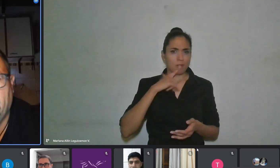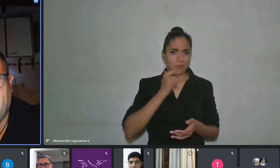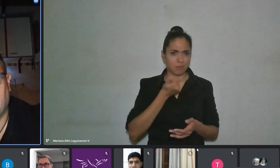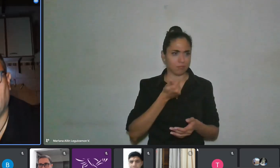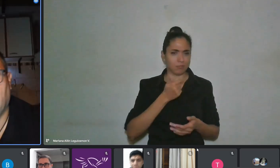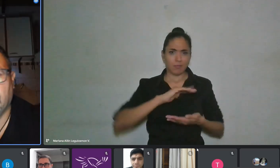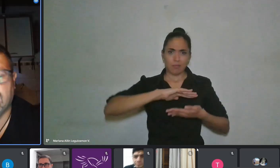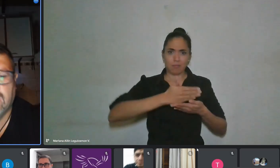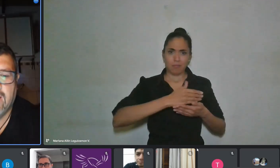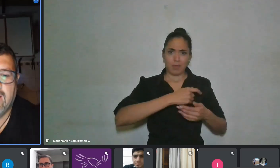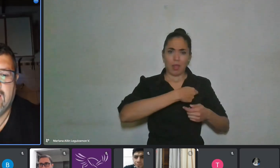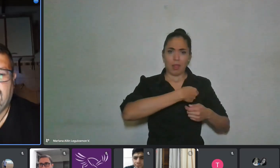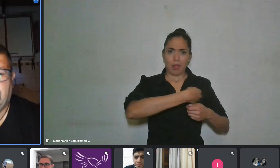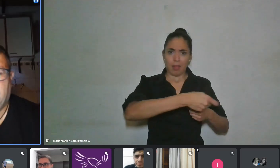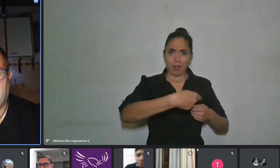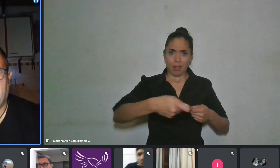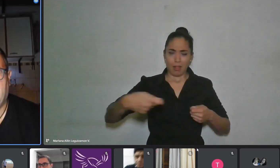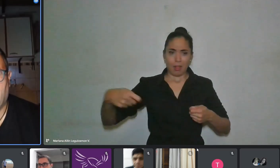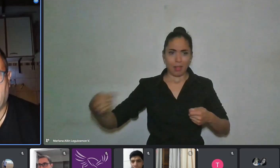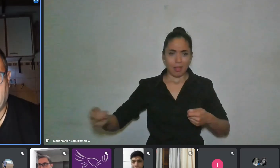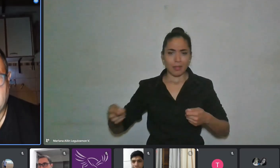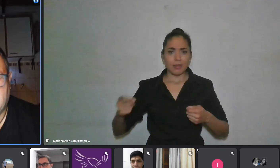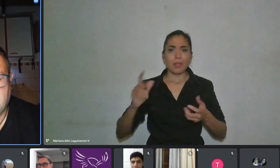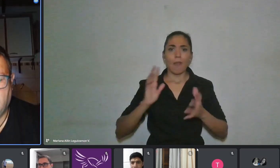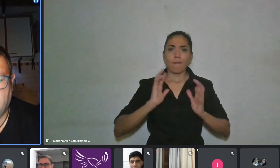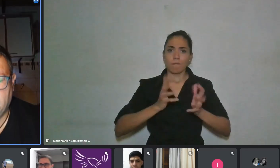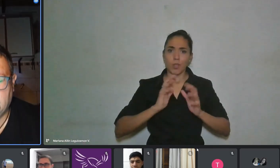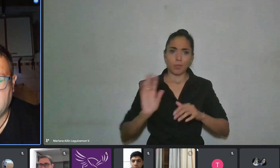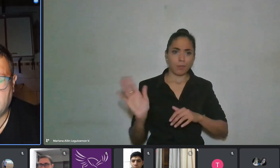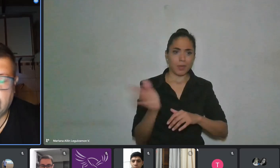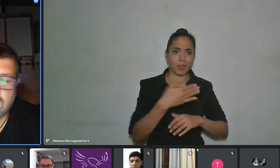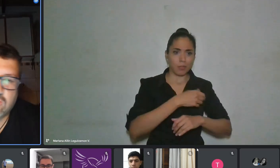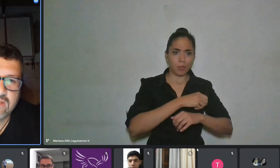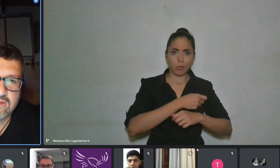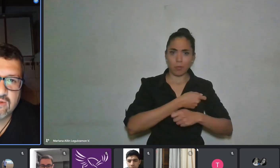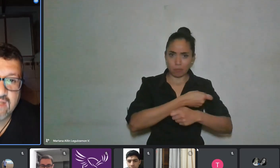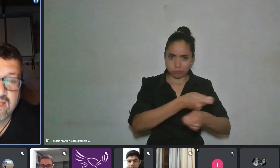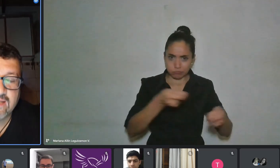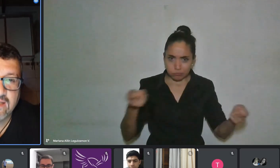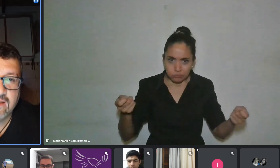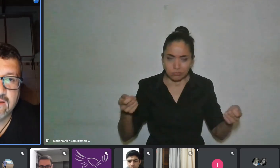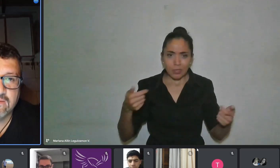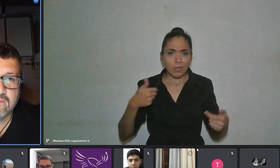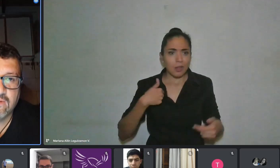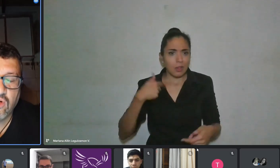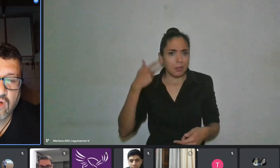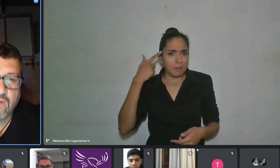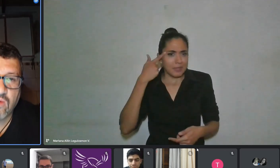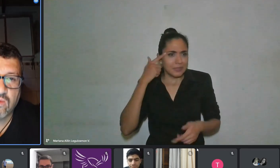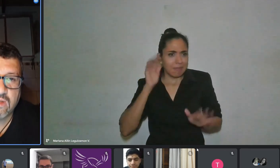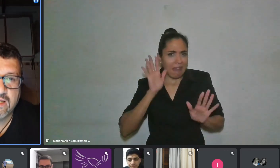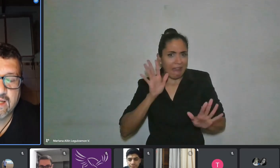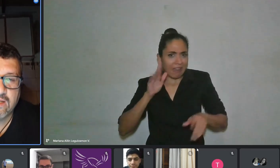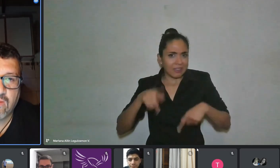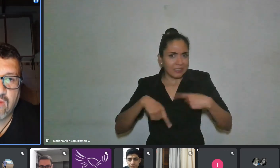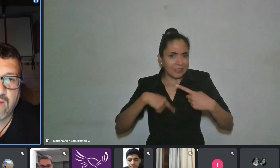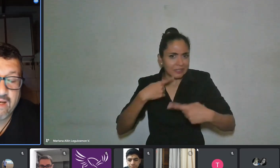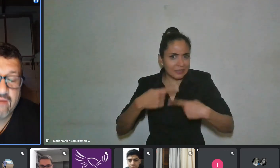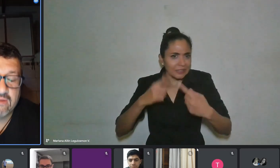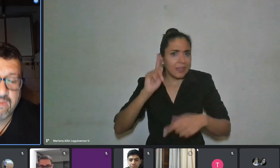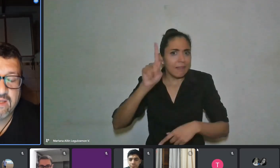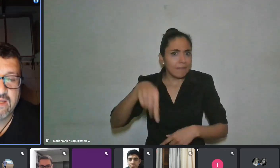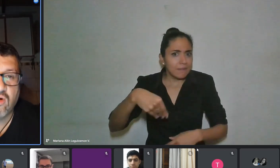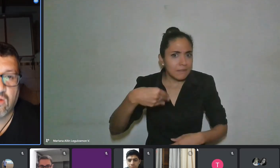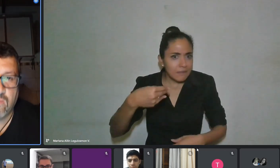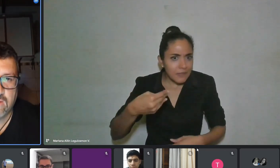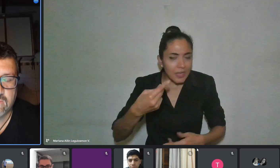fútbol para todos, y lo que hace que nuevamente digo yo, no, si esto sigue así, lo que va a ocurrir es que nos vamos a pegar